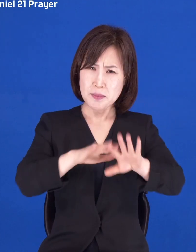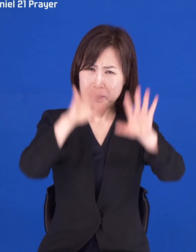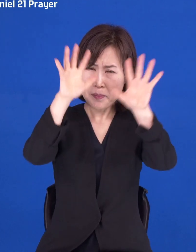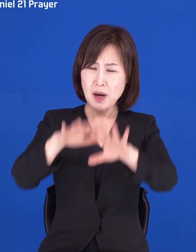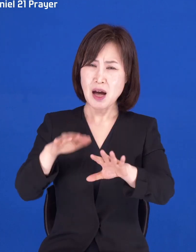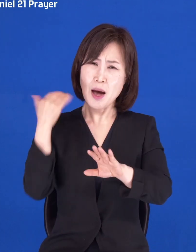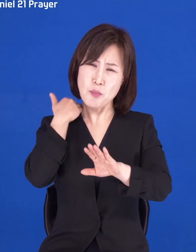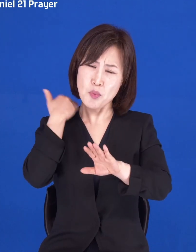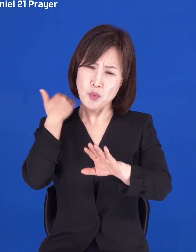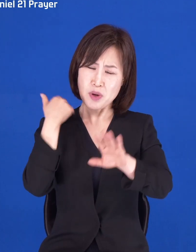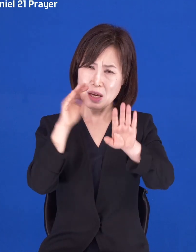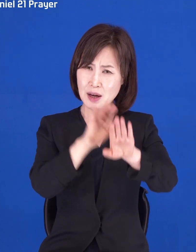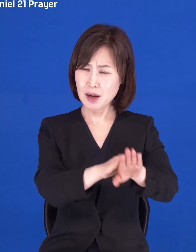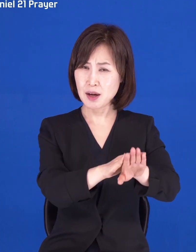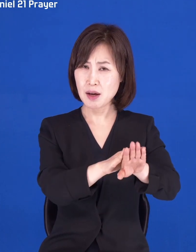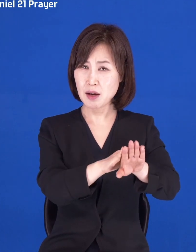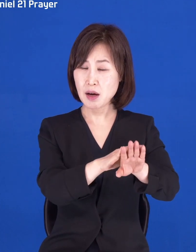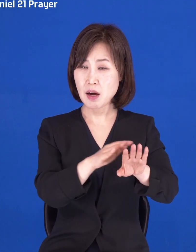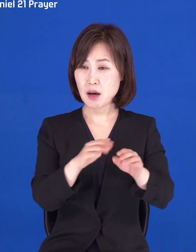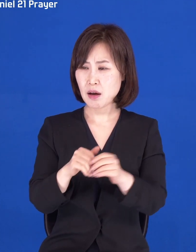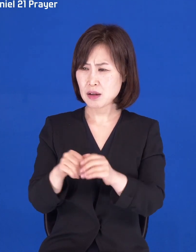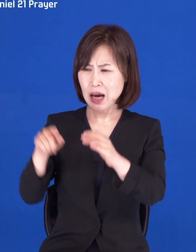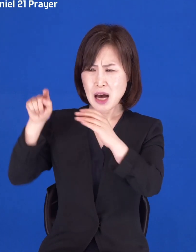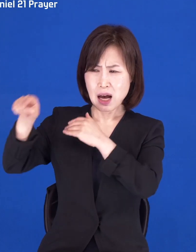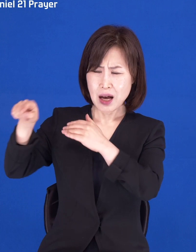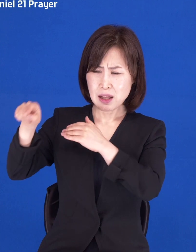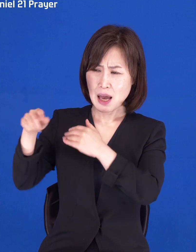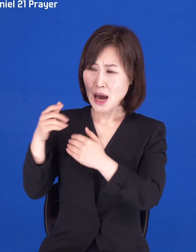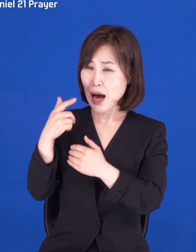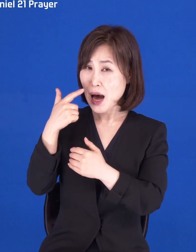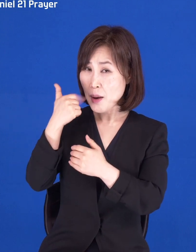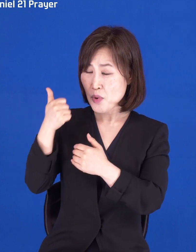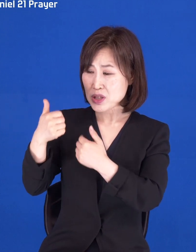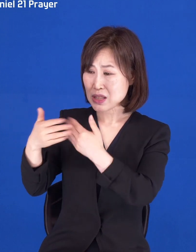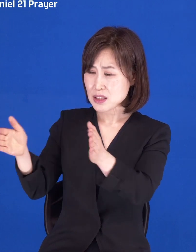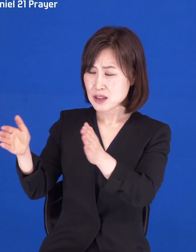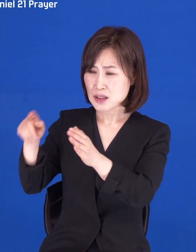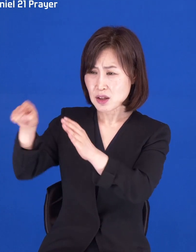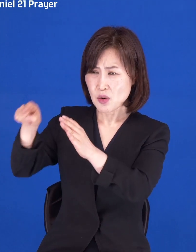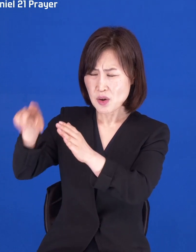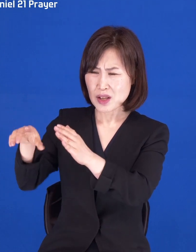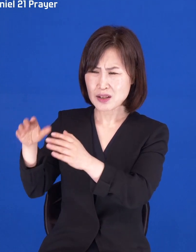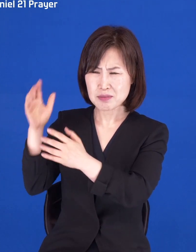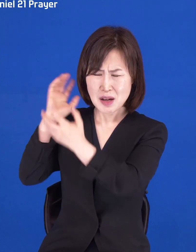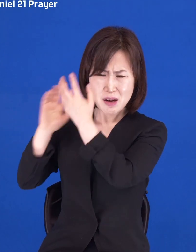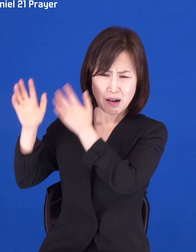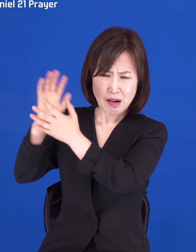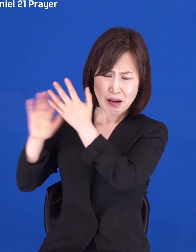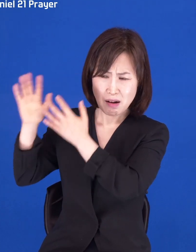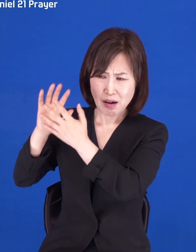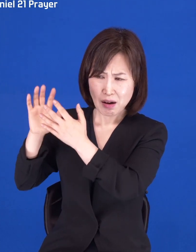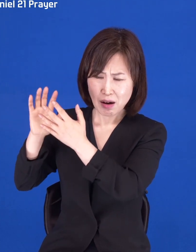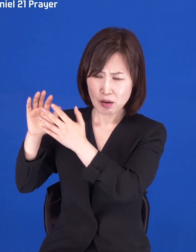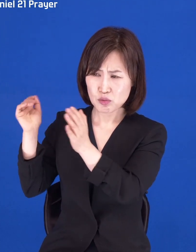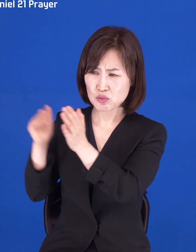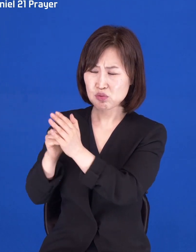앉아있는데 한참을 안에서 시끄러운 소리가 들리더니 아버지를 끌고 밖으로